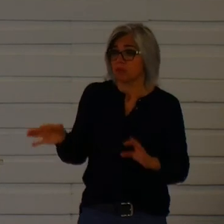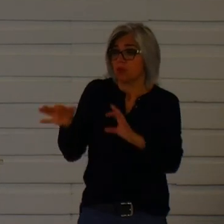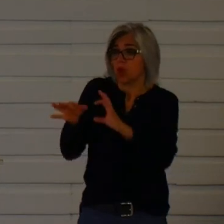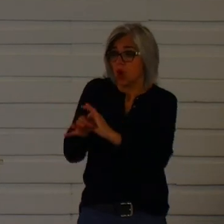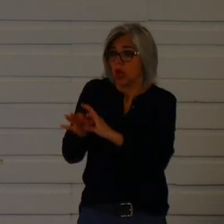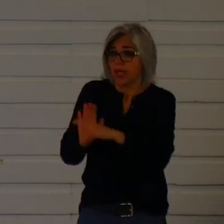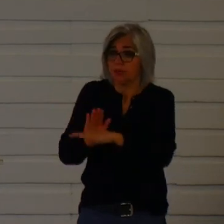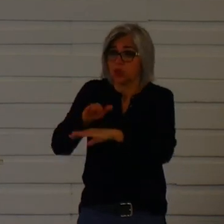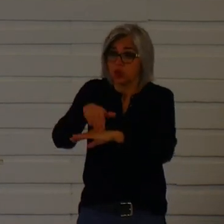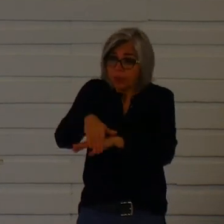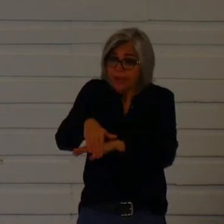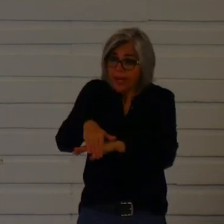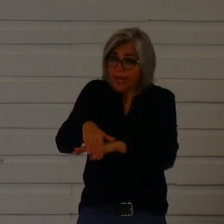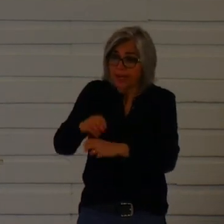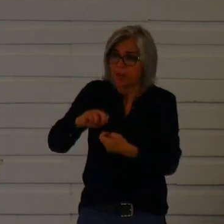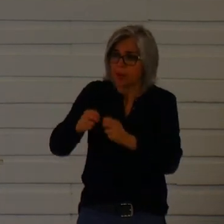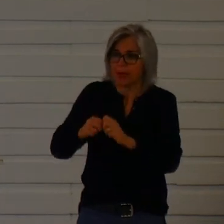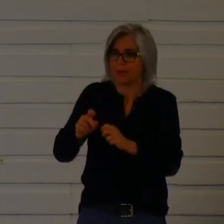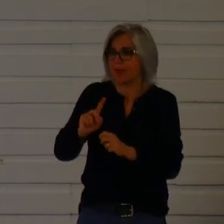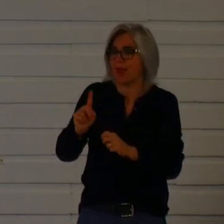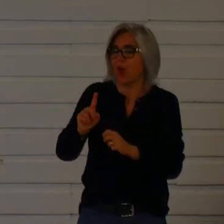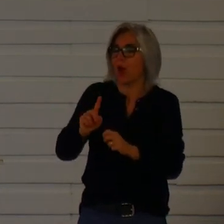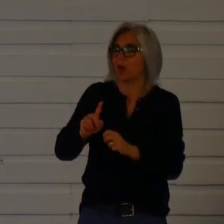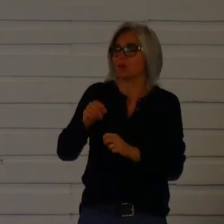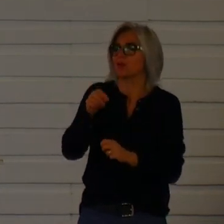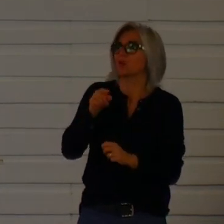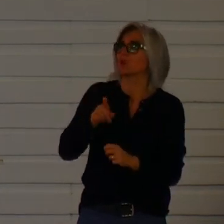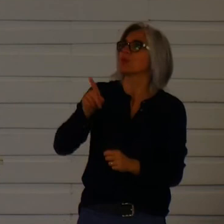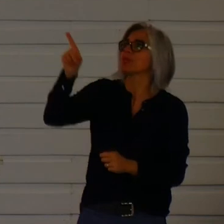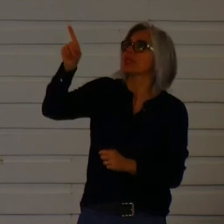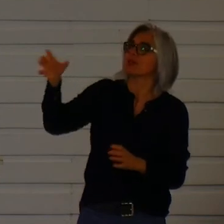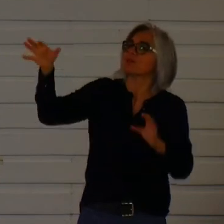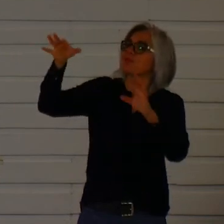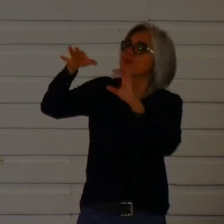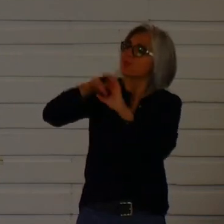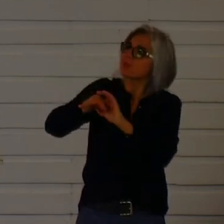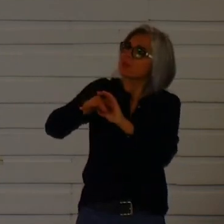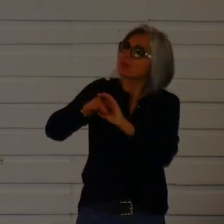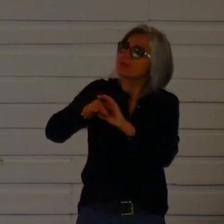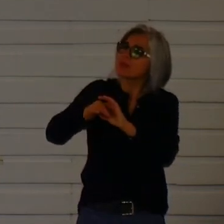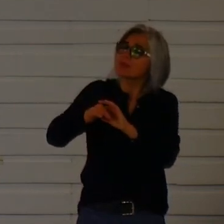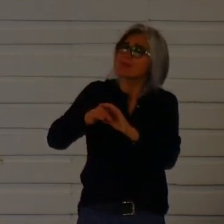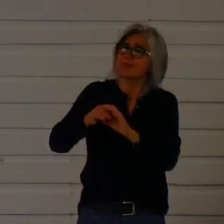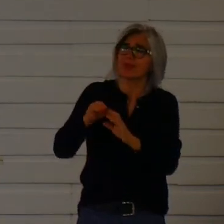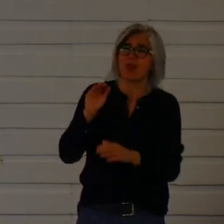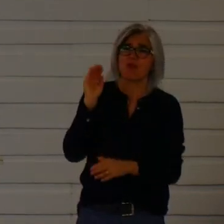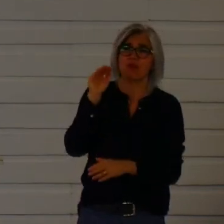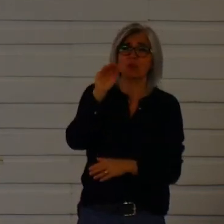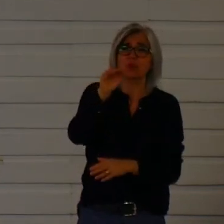Perché quando ti troverai davanti al Signore, non ti troverai con il pastore con la mano abbracciato con te, e tu puoi dire: è stato colpa sua.